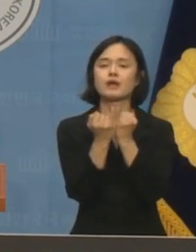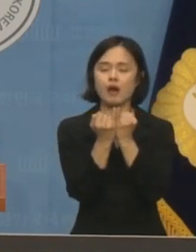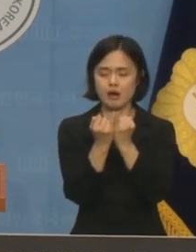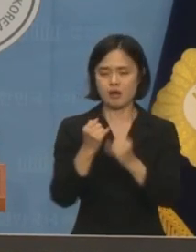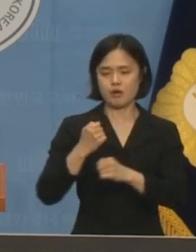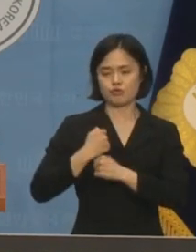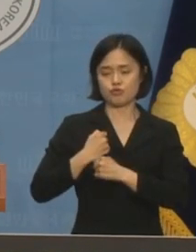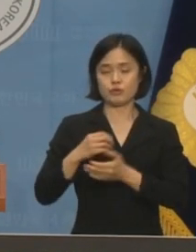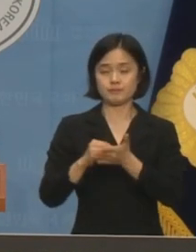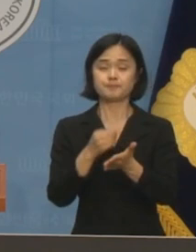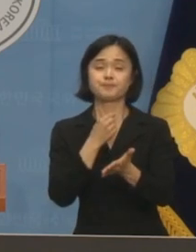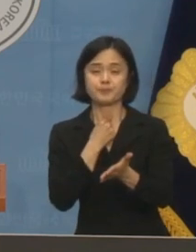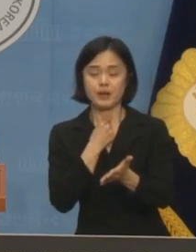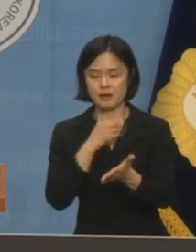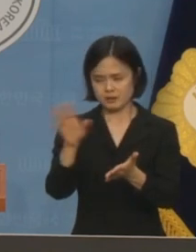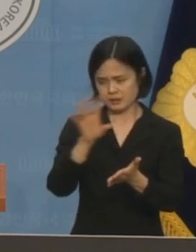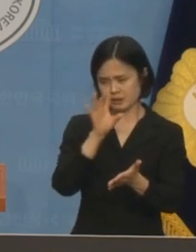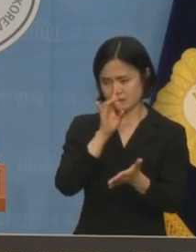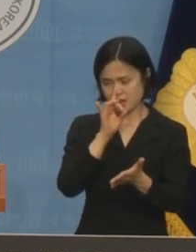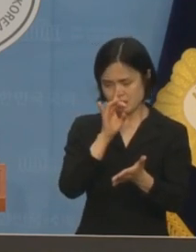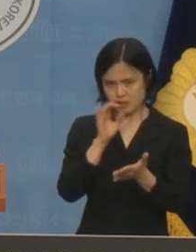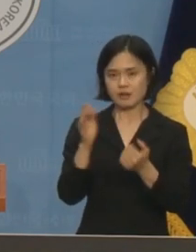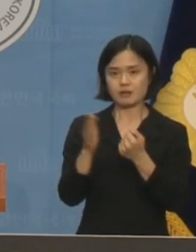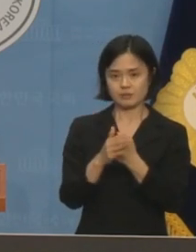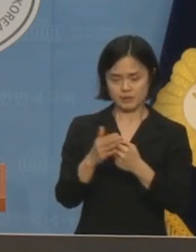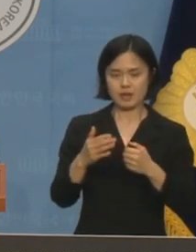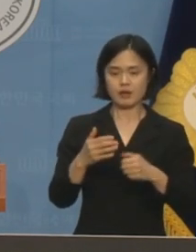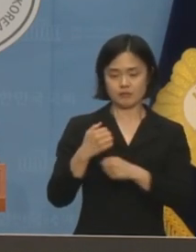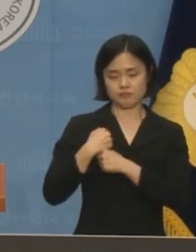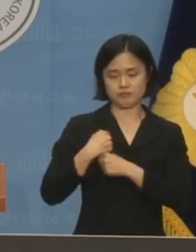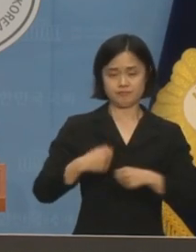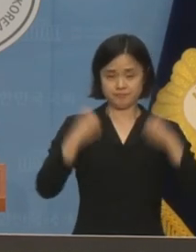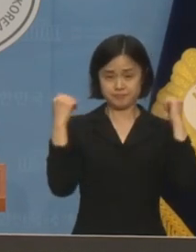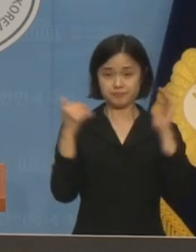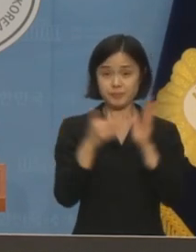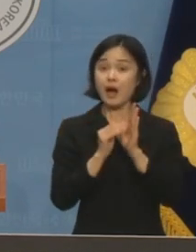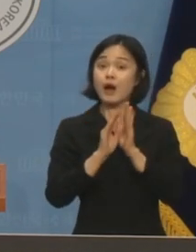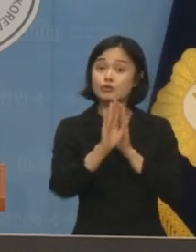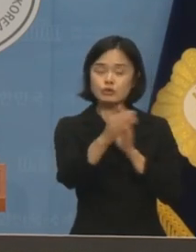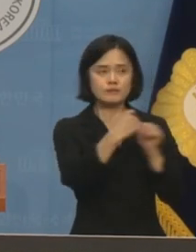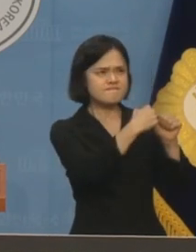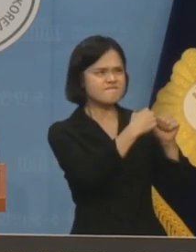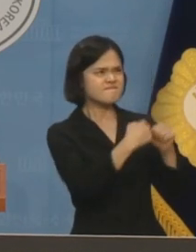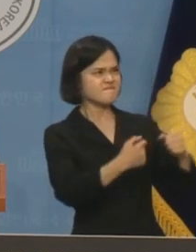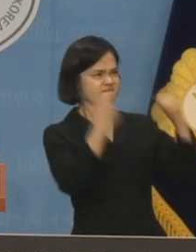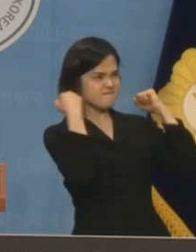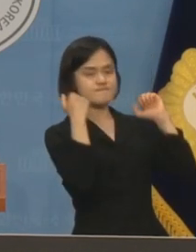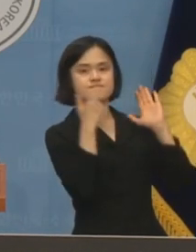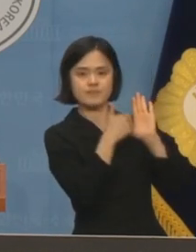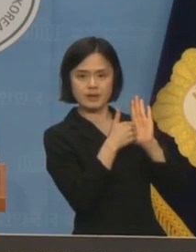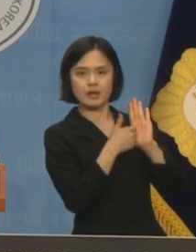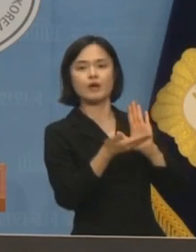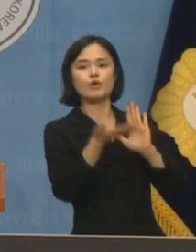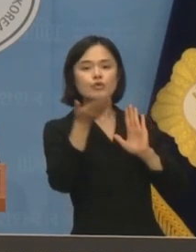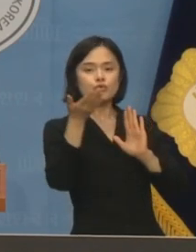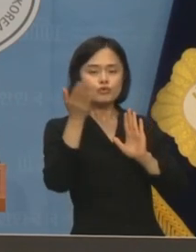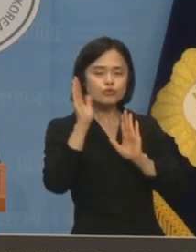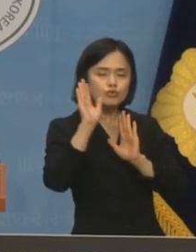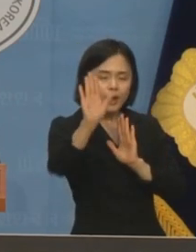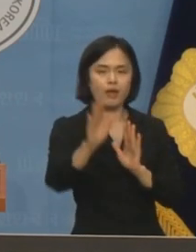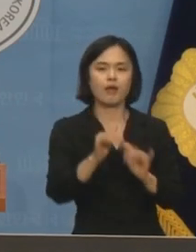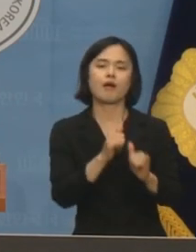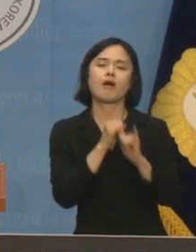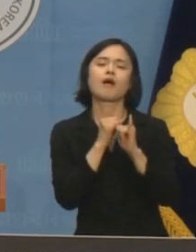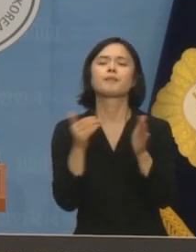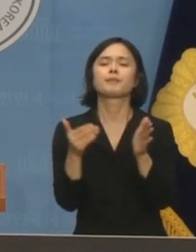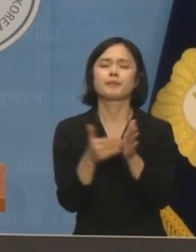그리고 전역된 상태에서 자기 집에서 스스로 극단적 선택을 하였습니다. 이는 나라를 지키고 목숨